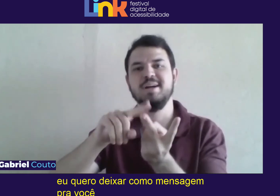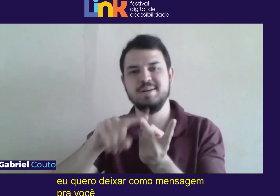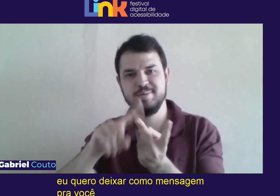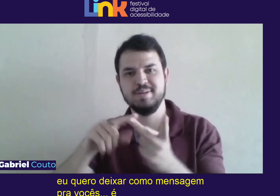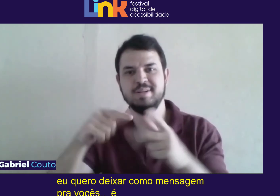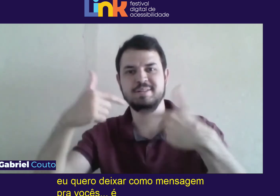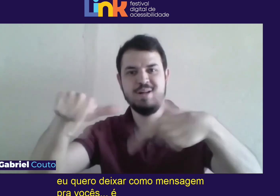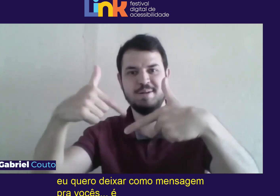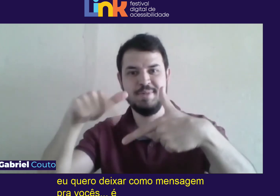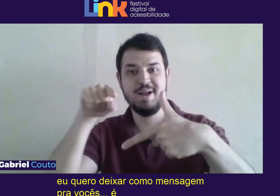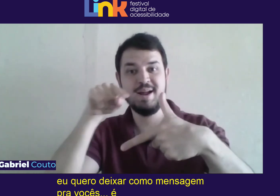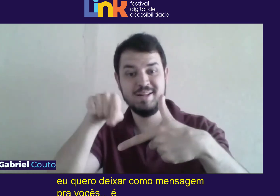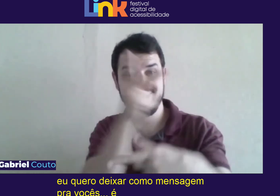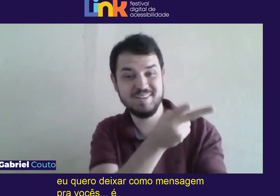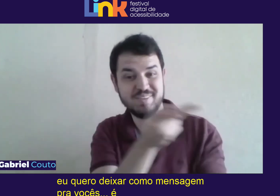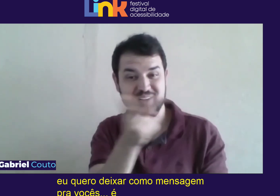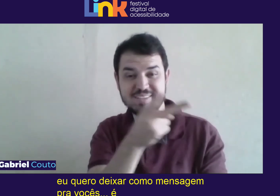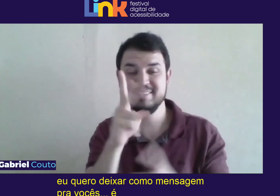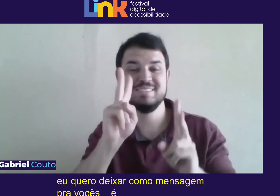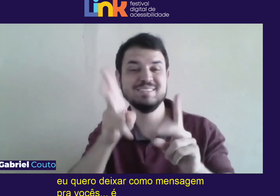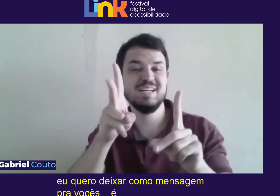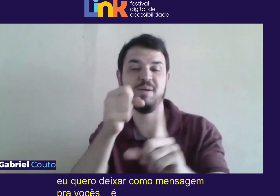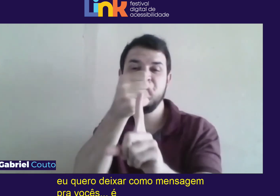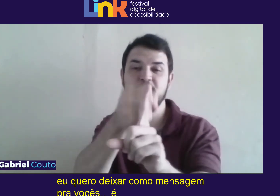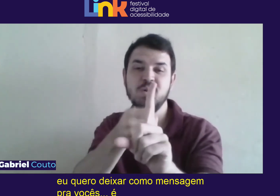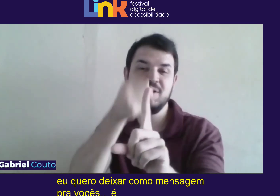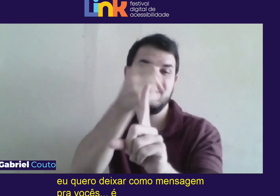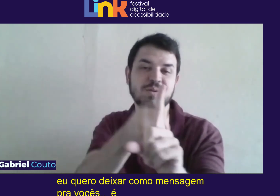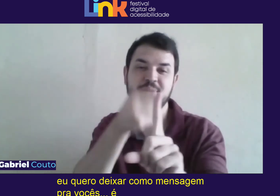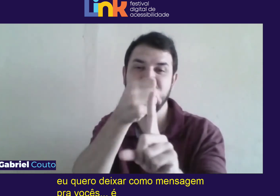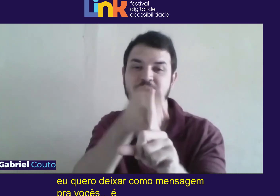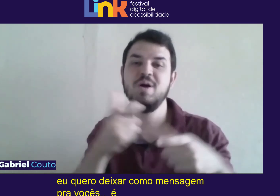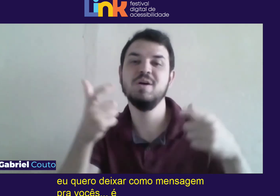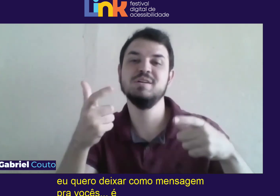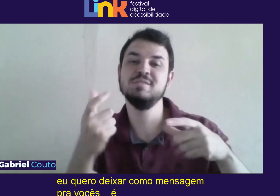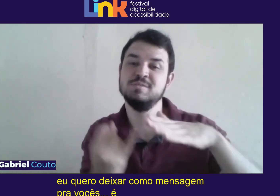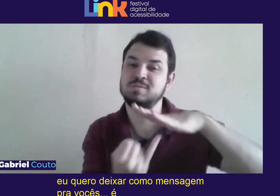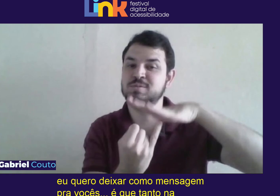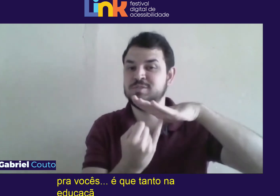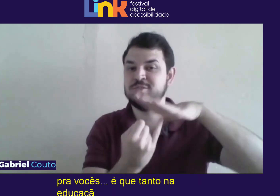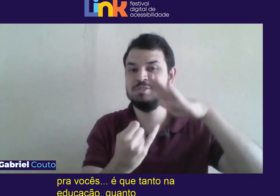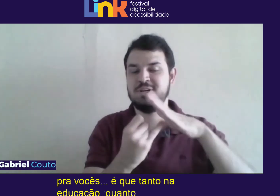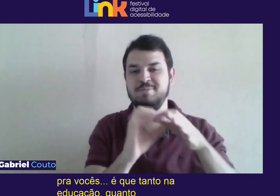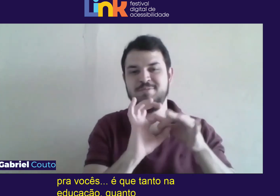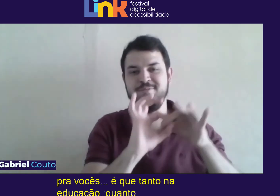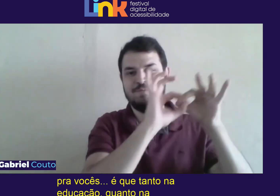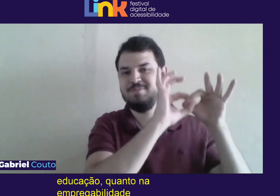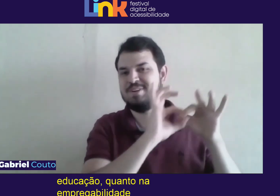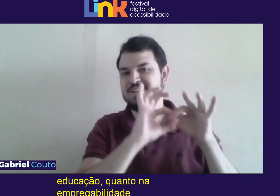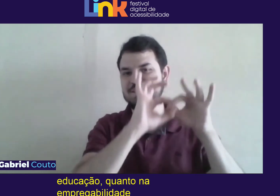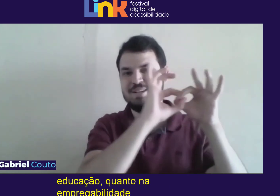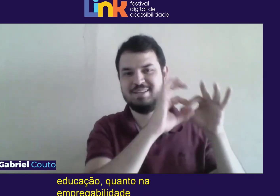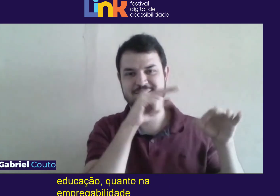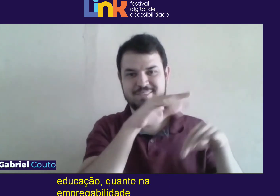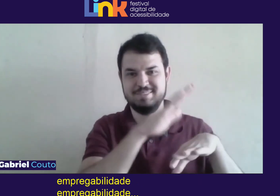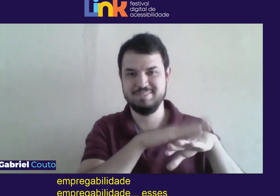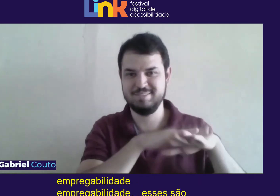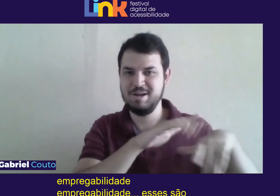na educação quanto na empregabilidade, esses são 2 pontos de grande luta que a